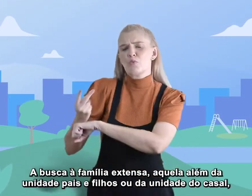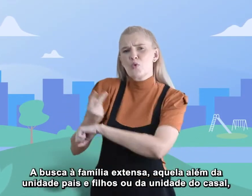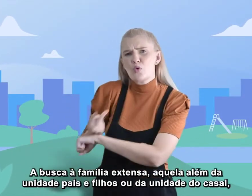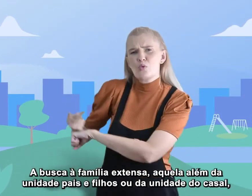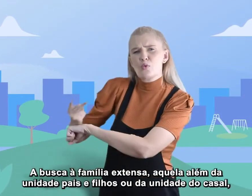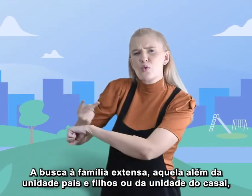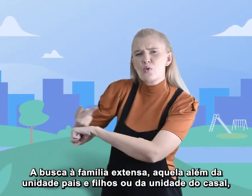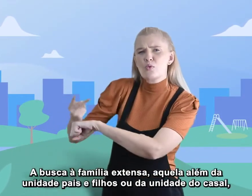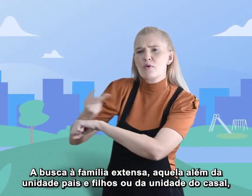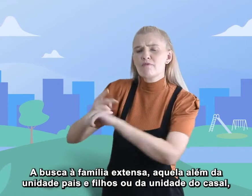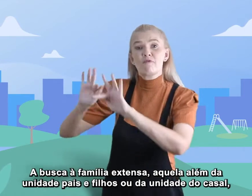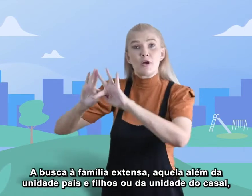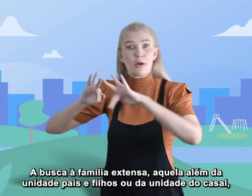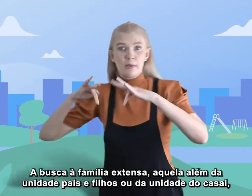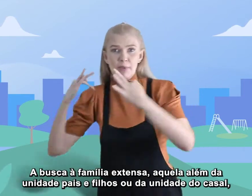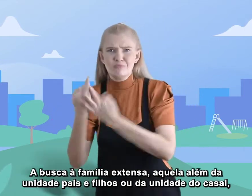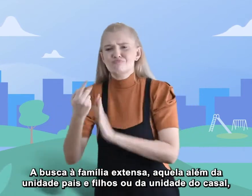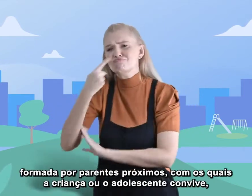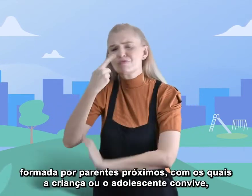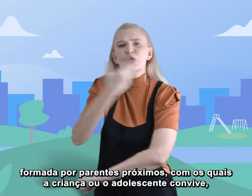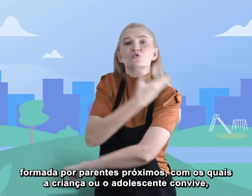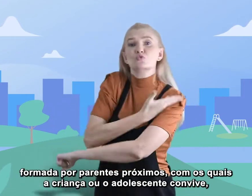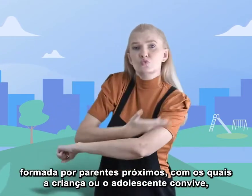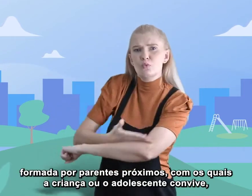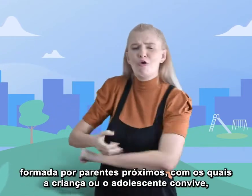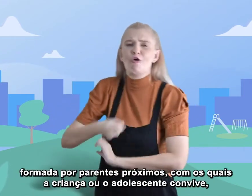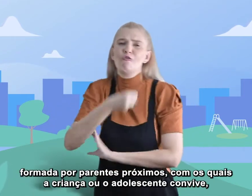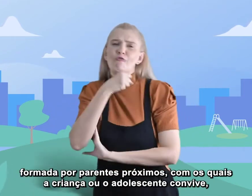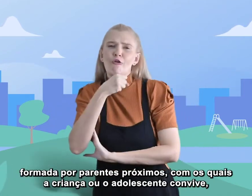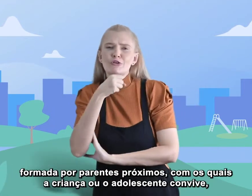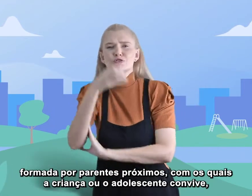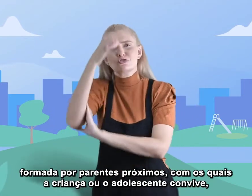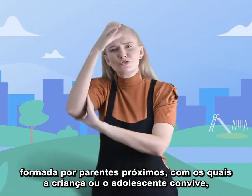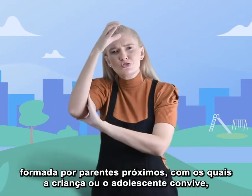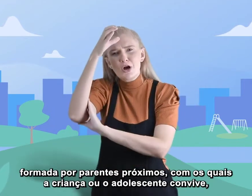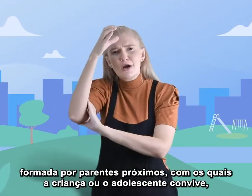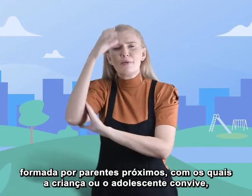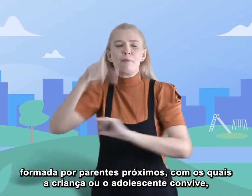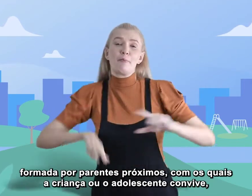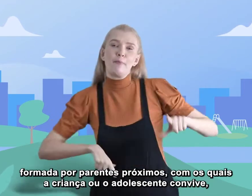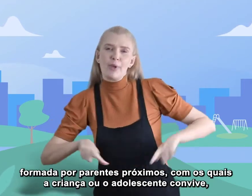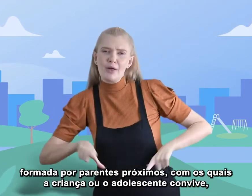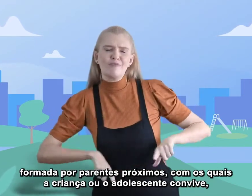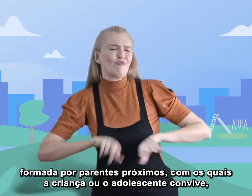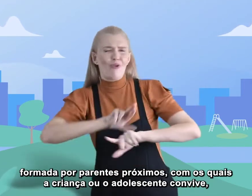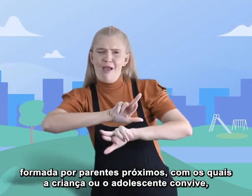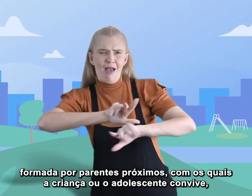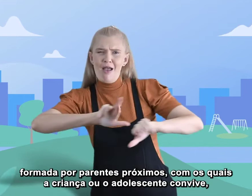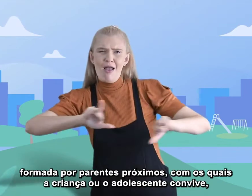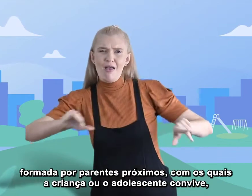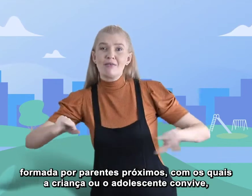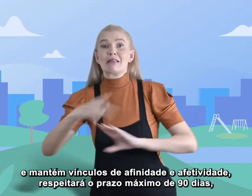filhos, ou da unidade do casal, formada por parentes próximos com os quais a criança ou adolescente convive e